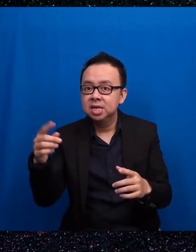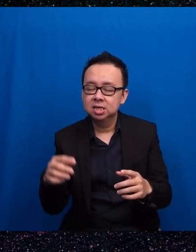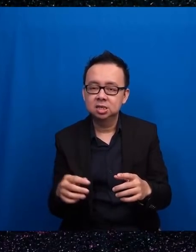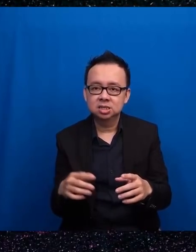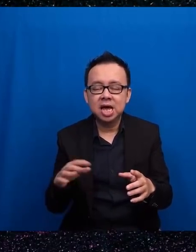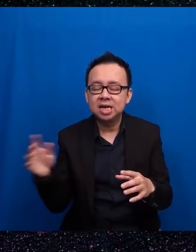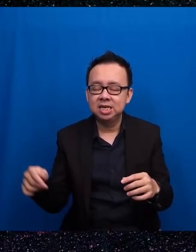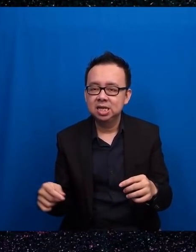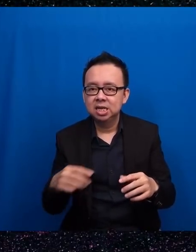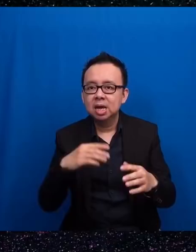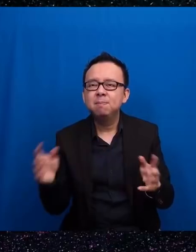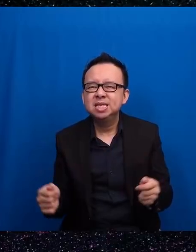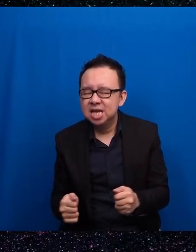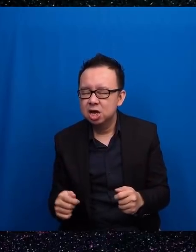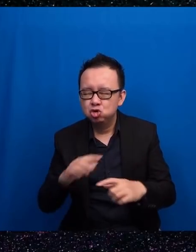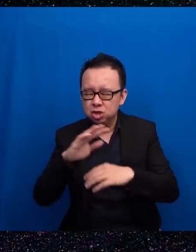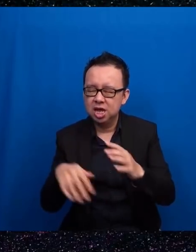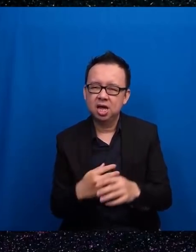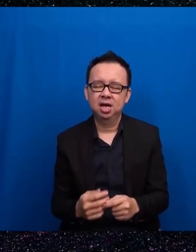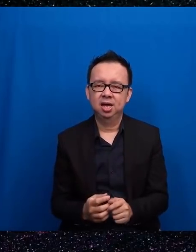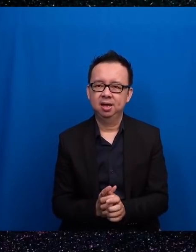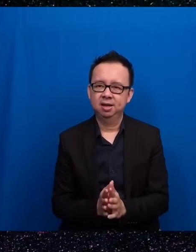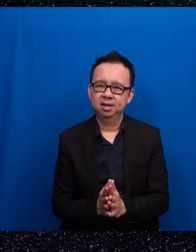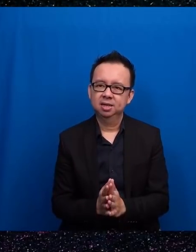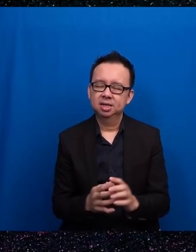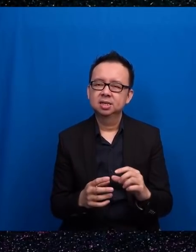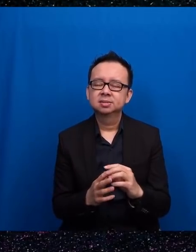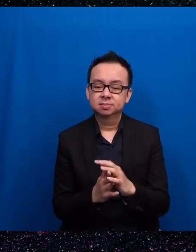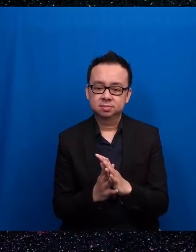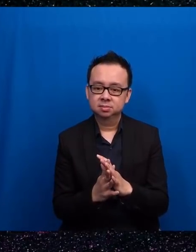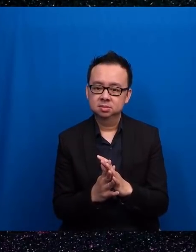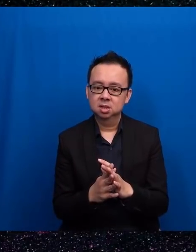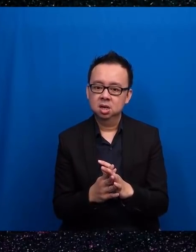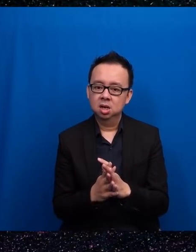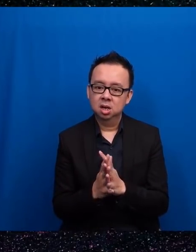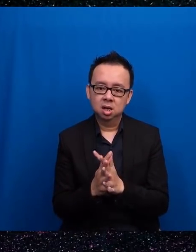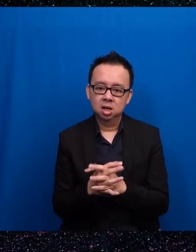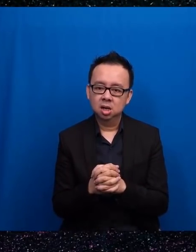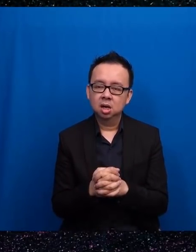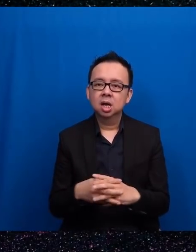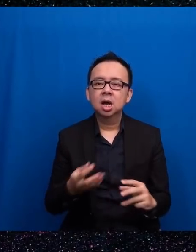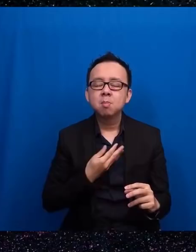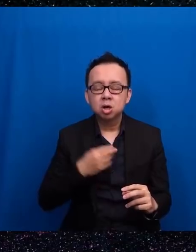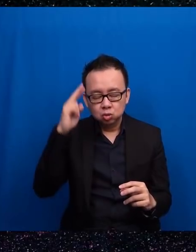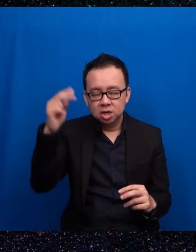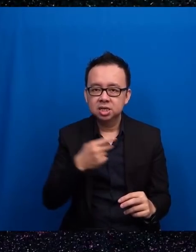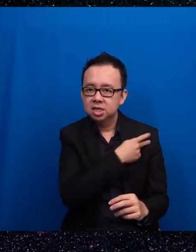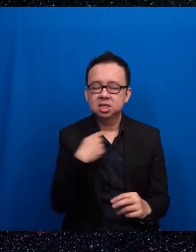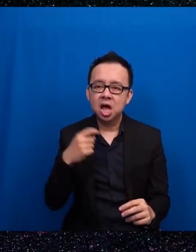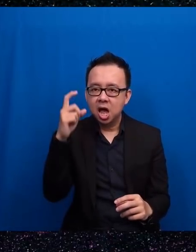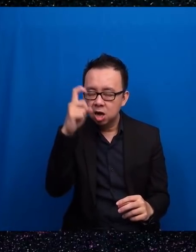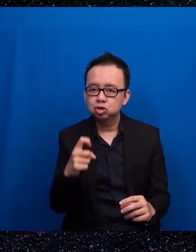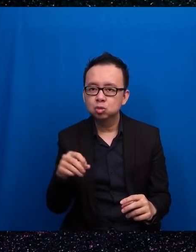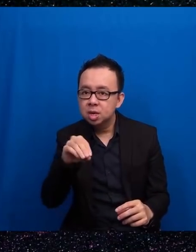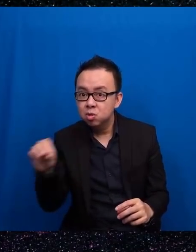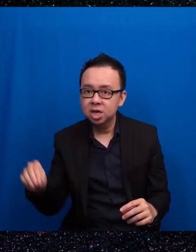Sabat, hukum sabat adalah ciptaan Allah dan kita hanyalah pengelola. Kehendak Allah dan kita harus menemukannya. Hukum sabat yang